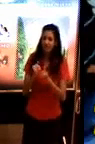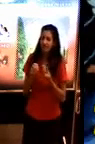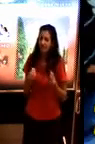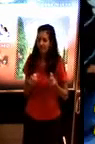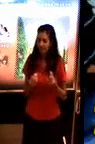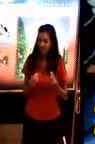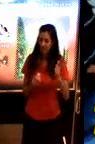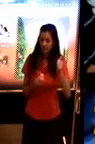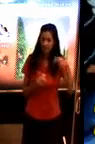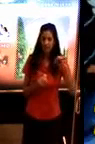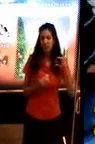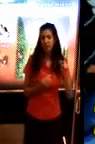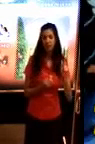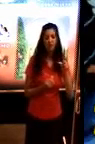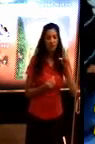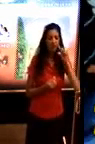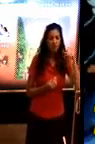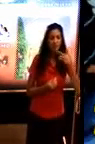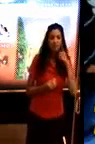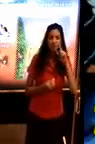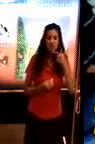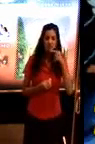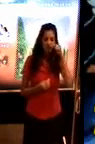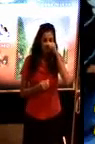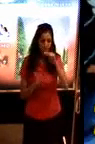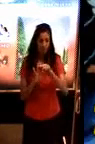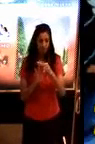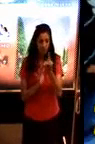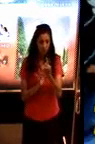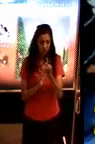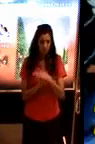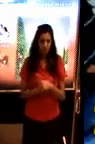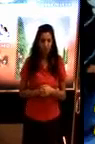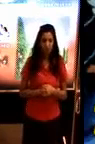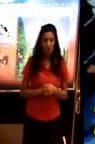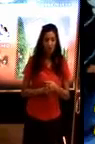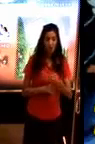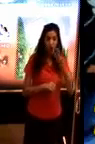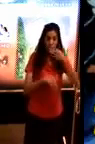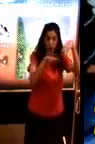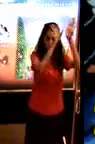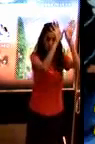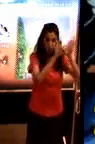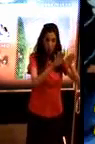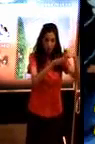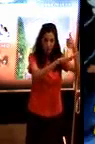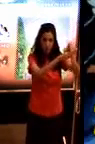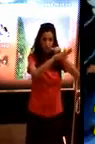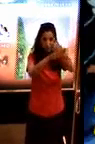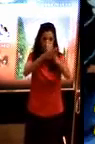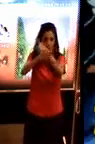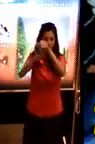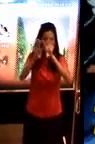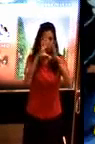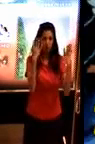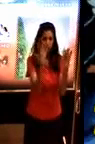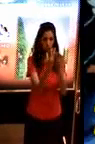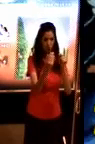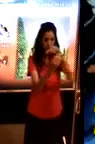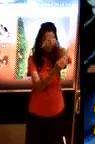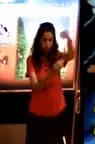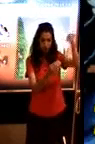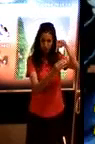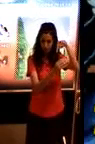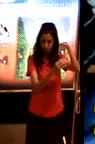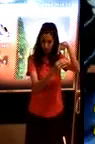Apocalipsis 7:1. Después de esto vi a cuatro ángeles en pie sobre los cuatro ángulos de la tierra, que detenían